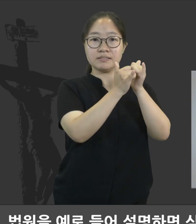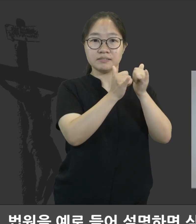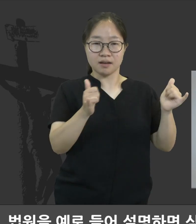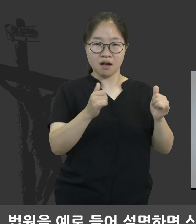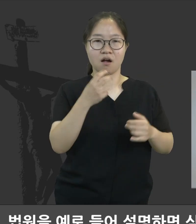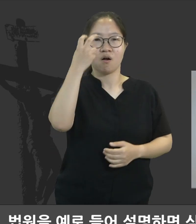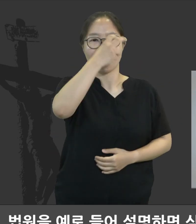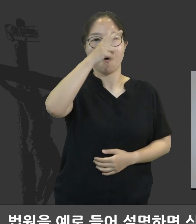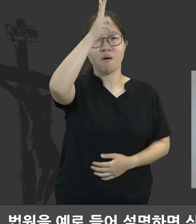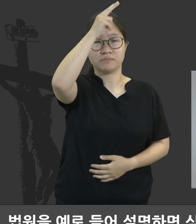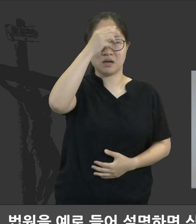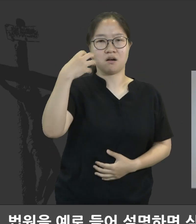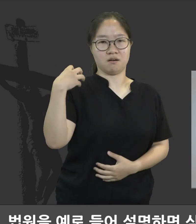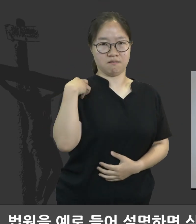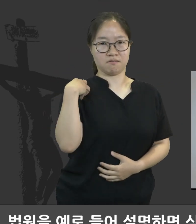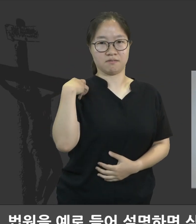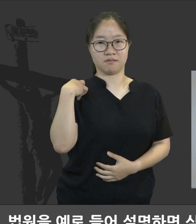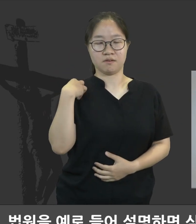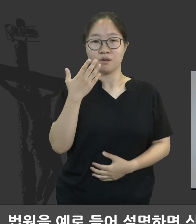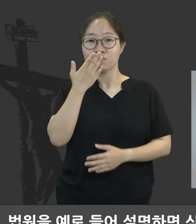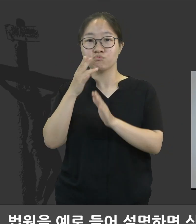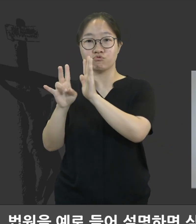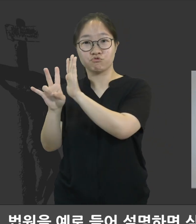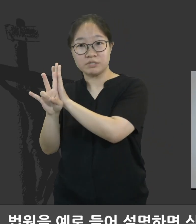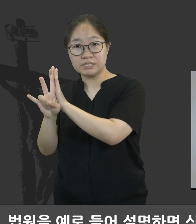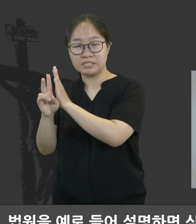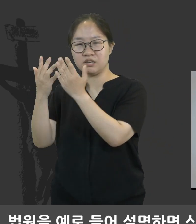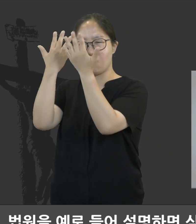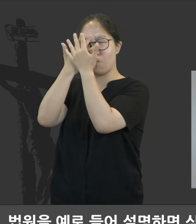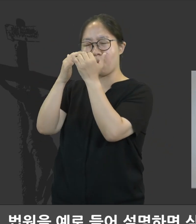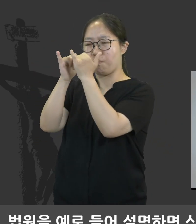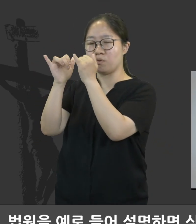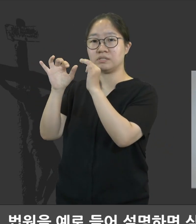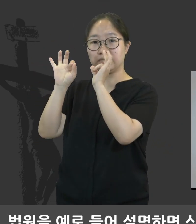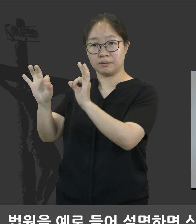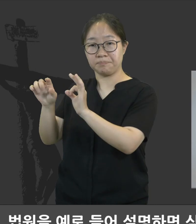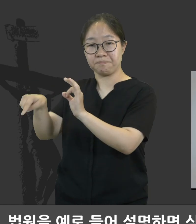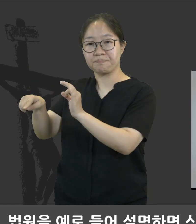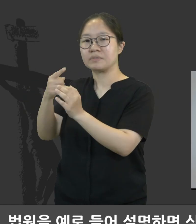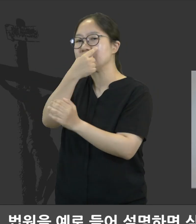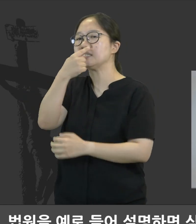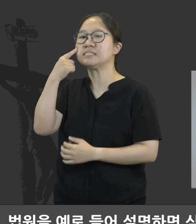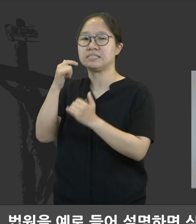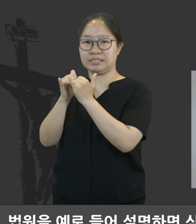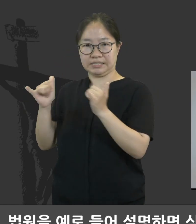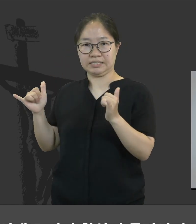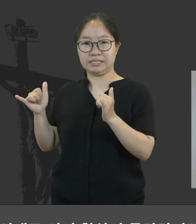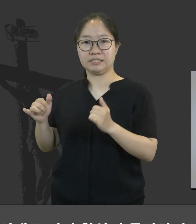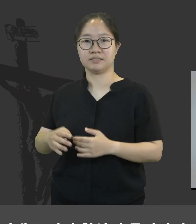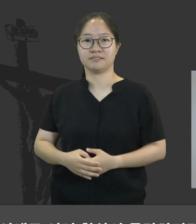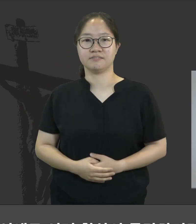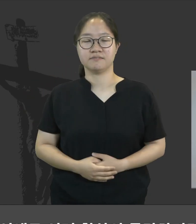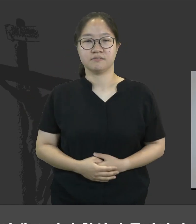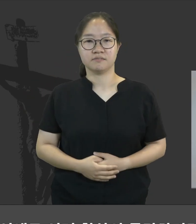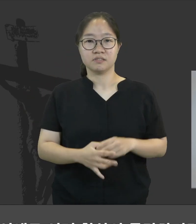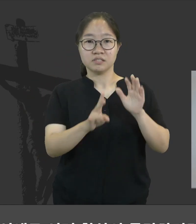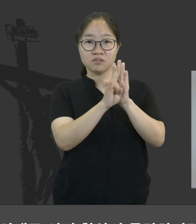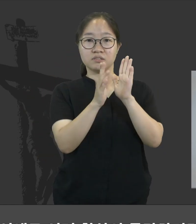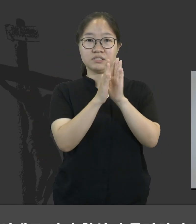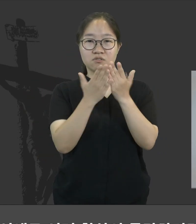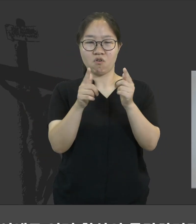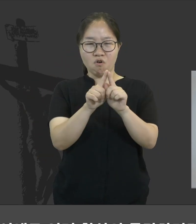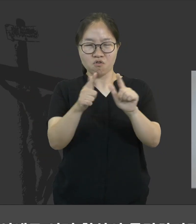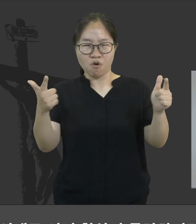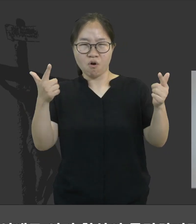역할이고 묵시록에서 환상을 보는 사람은 증인에 가깝습니다. 선지서에도 여러 환상이